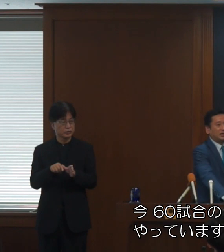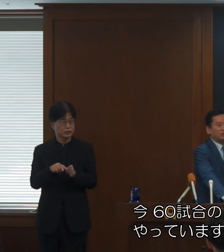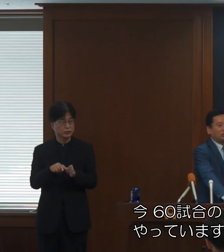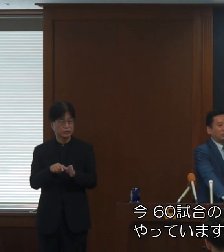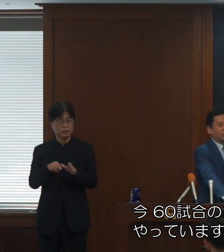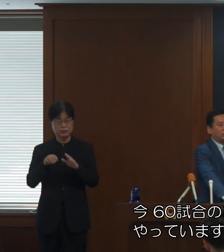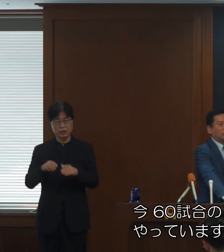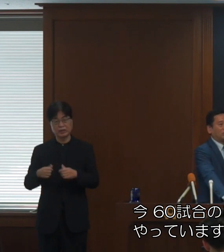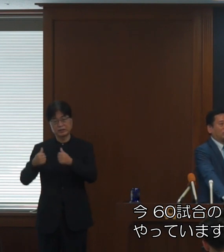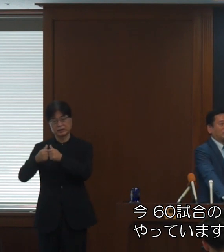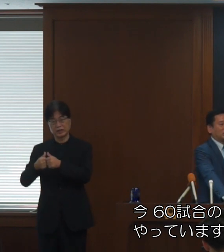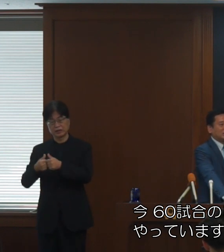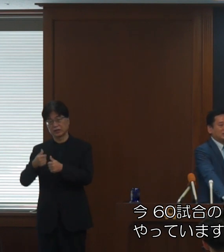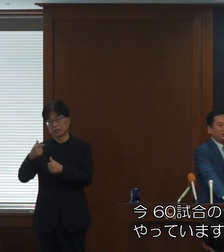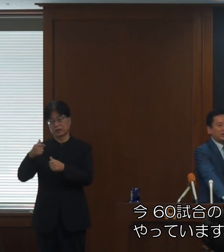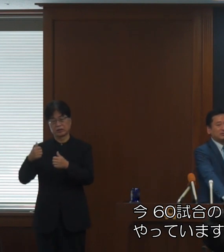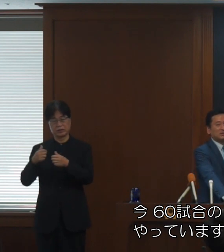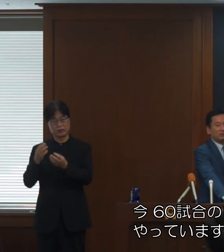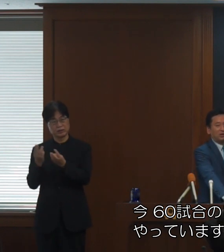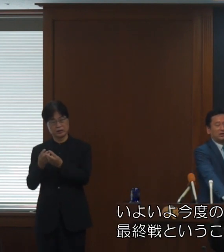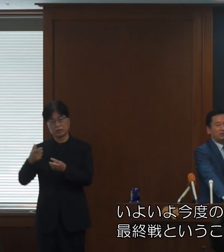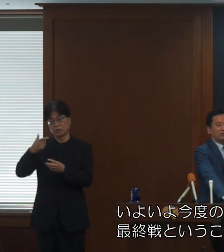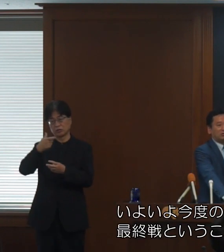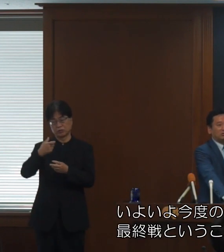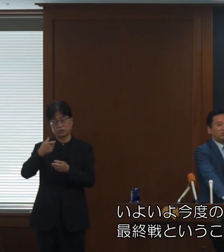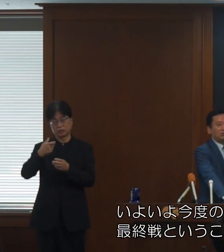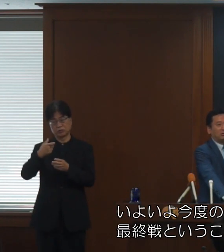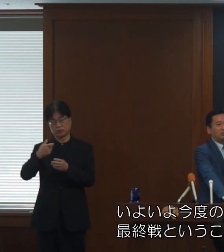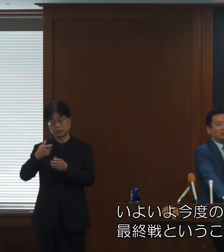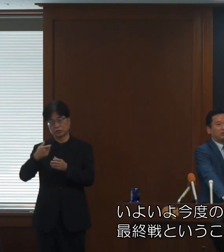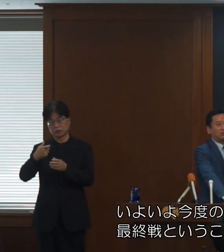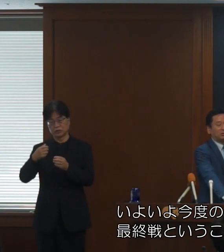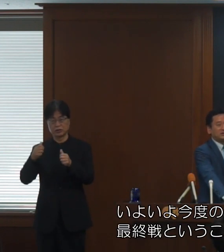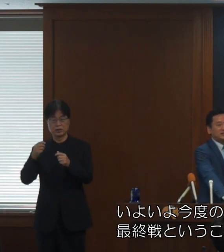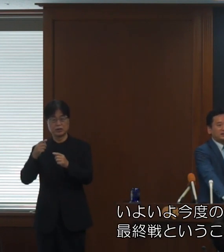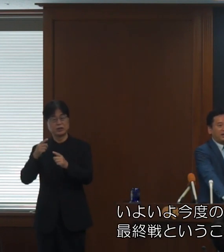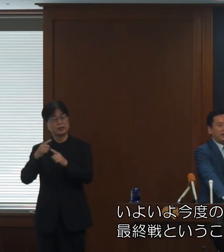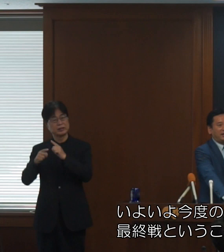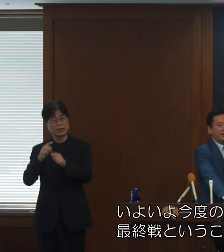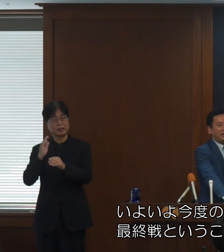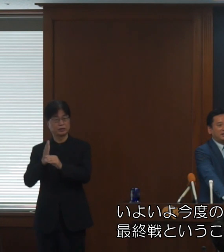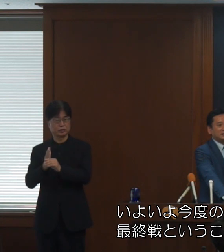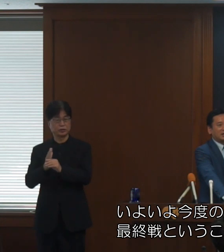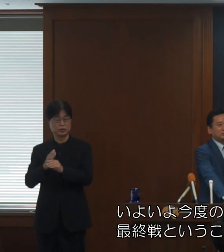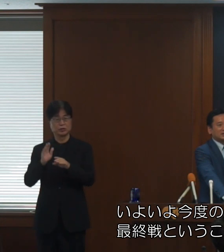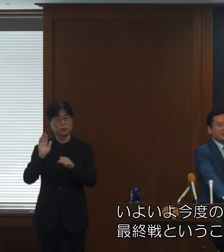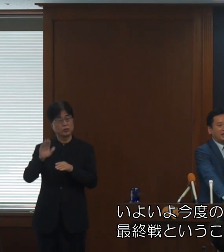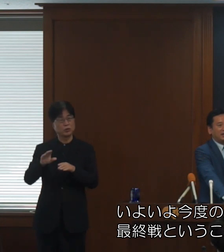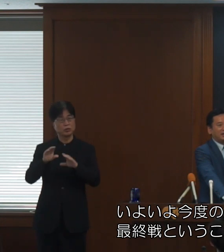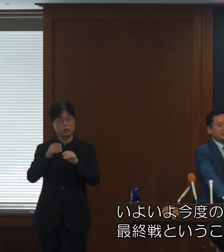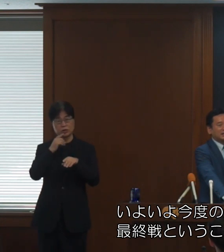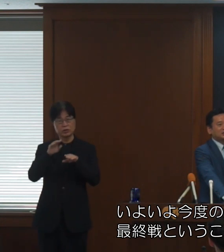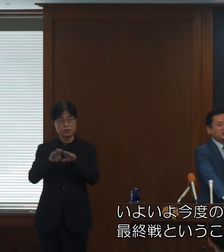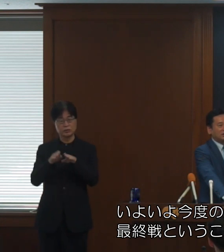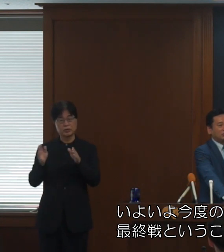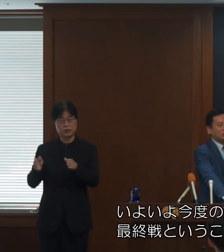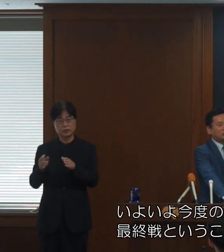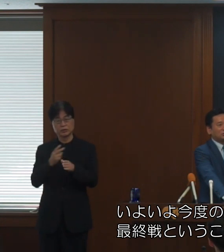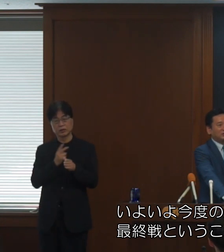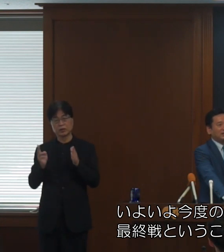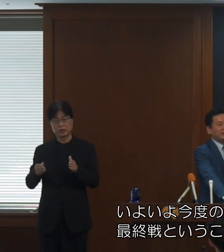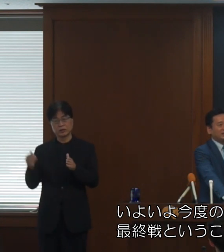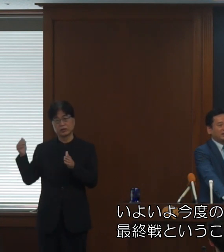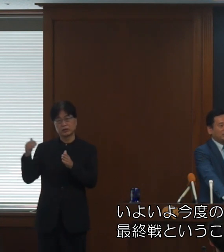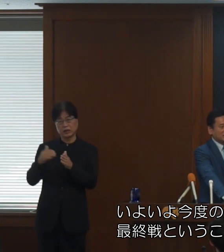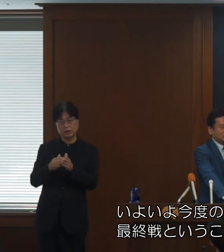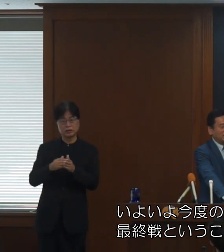60試合のレギュラーシーズンやってますけどいよいよ今度の土日でサガプラザで最終戦と